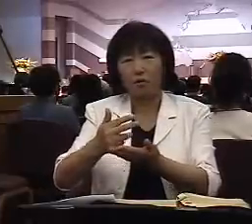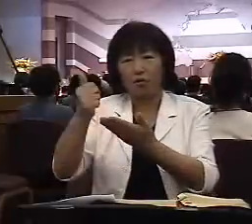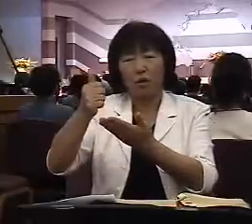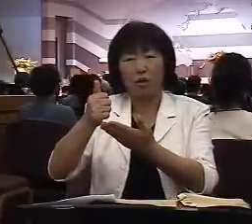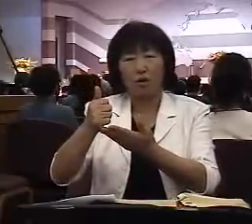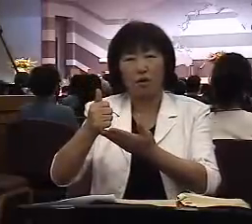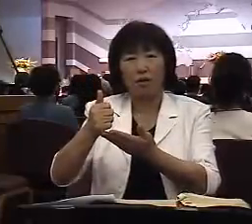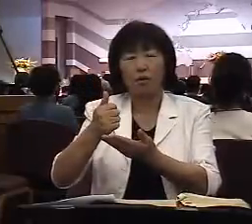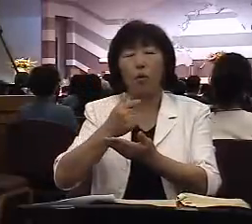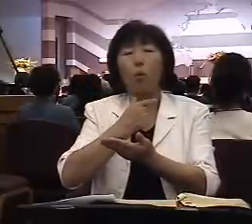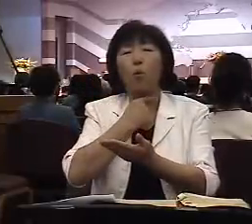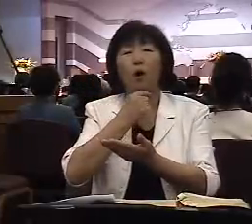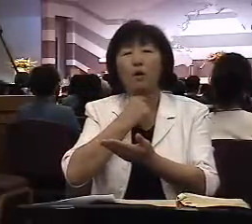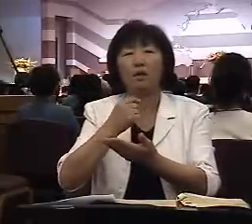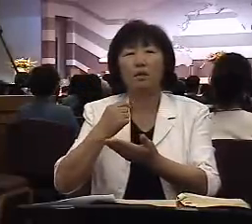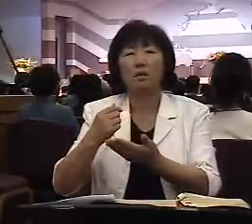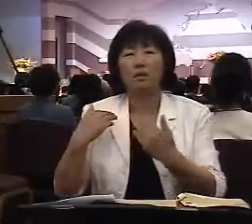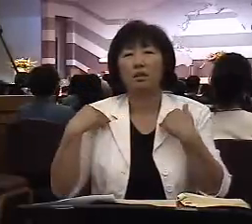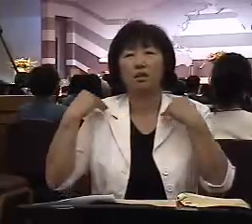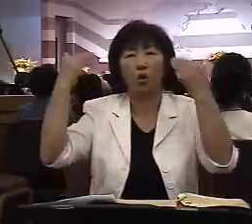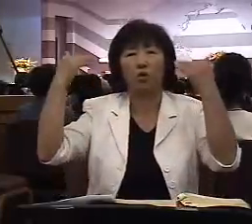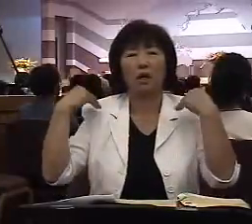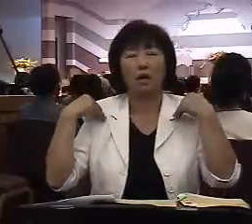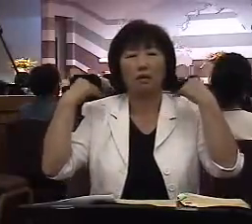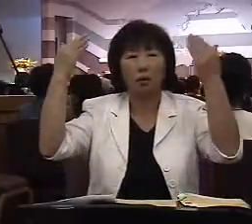성장과 성숙의 일이다는 말씀입니다.